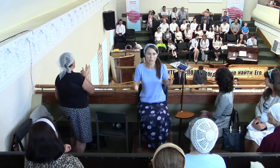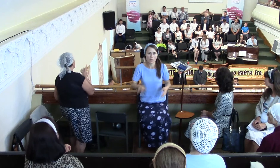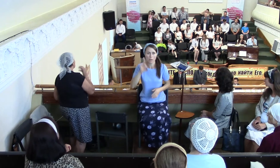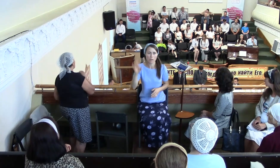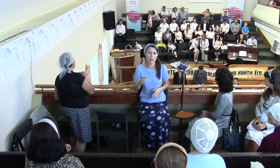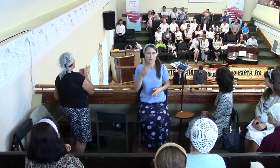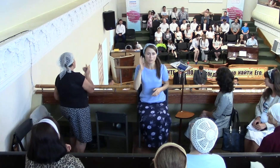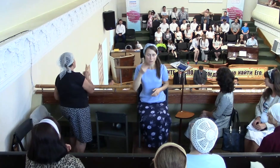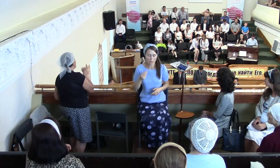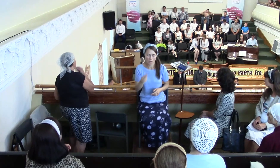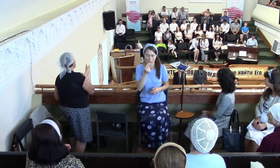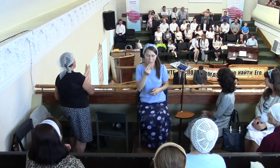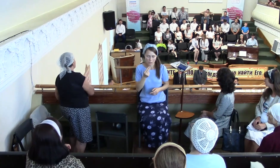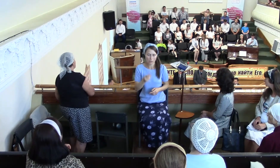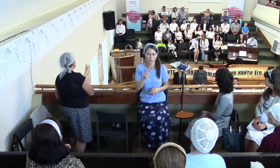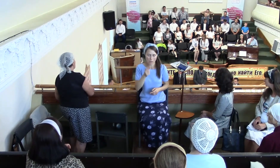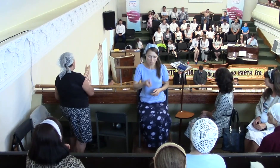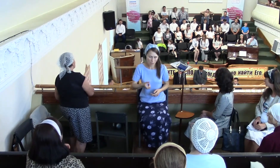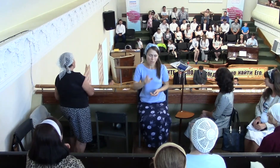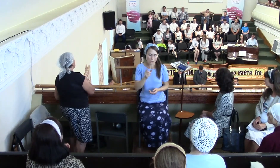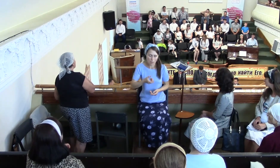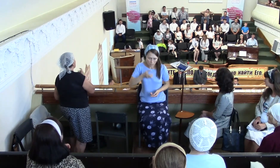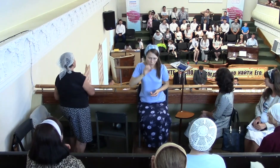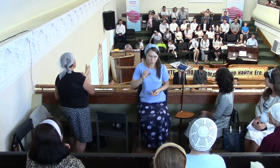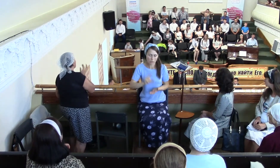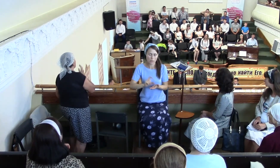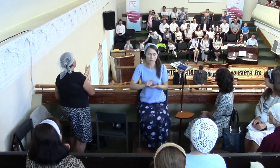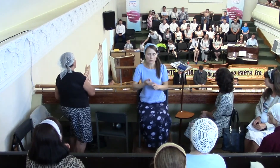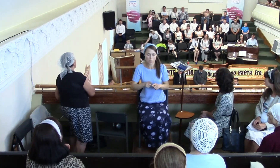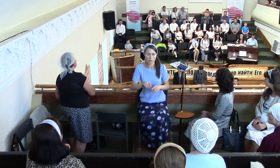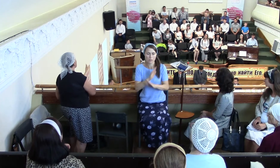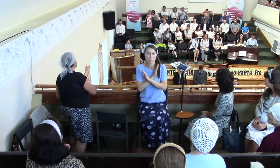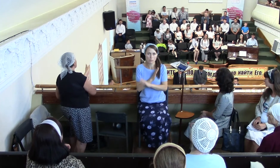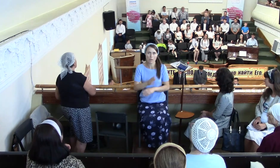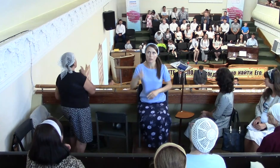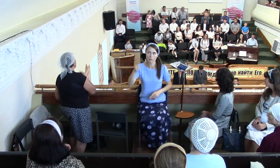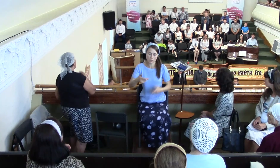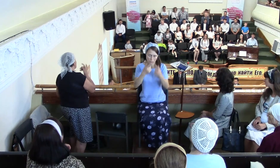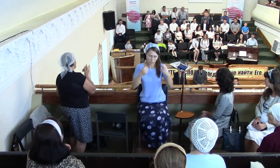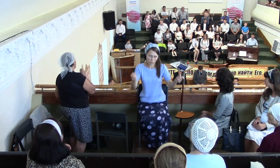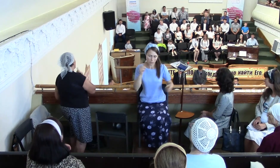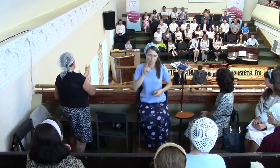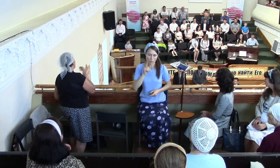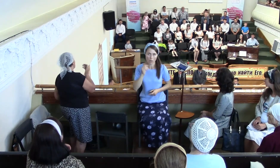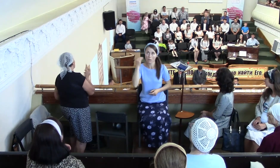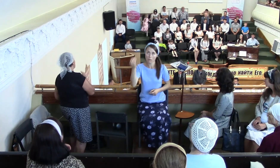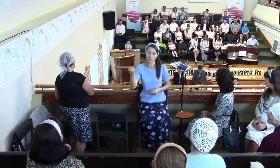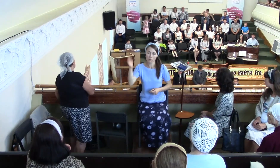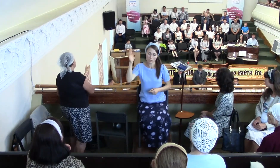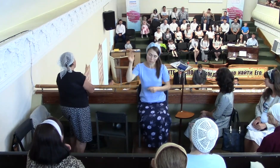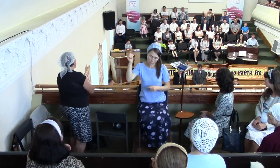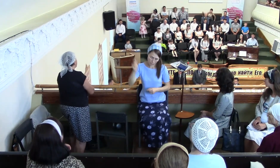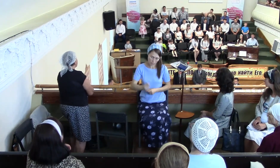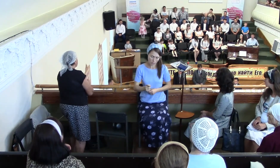едите хлеб сей и пьете чашу сию, смерть Господню возвещаете, доколе Он придет».